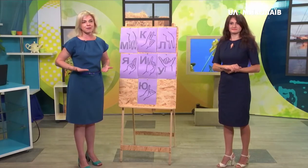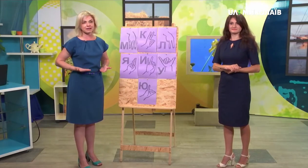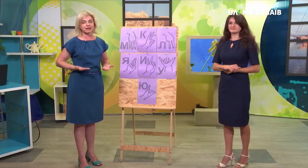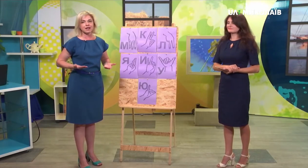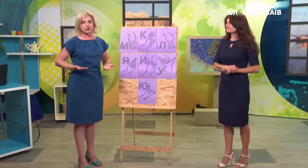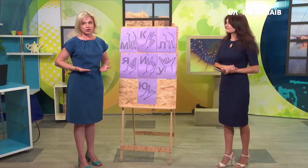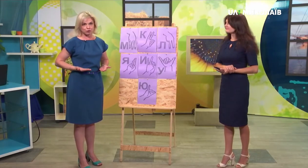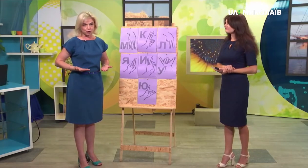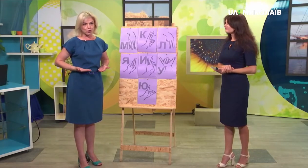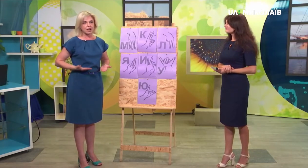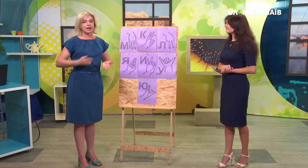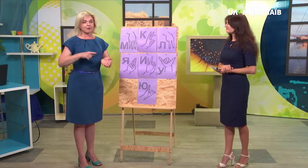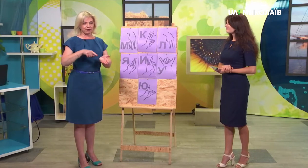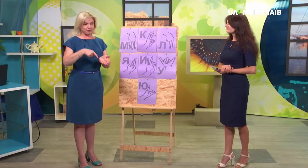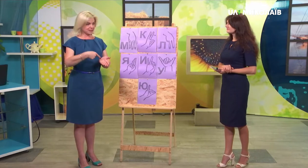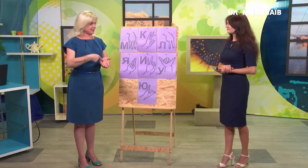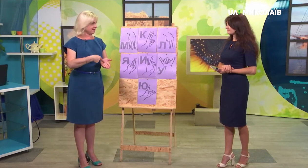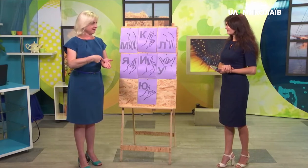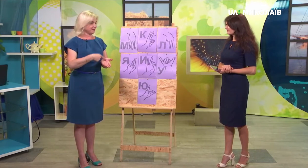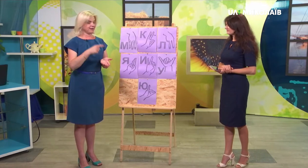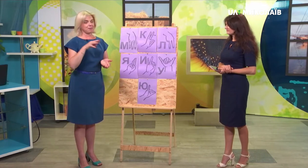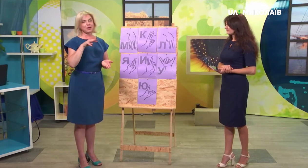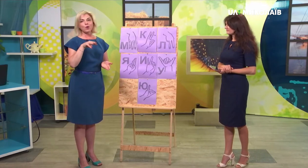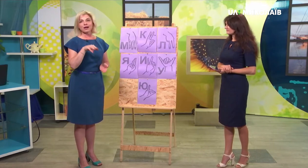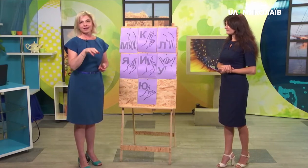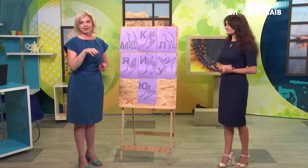прикметник. Живу в місті Миколаєві.